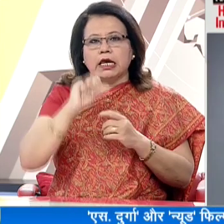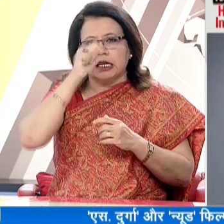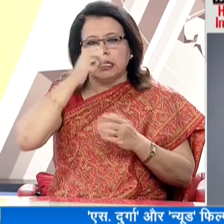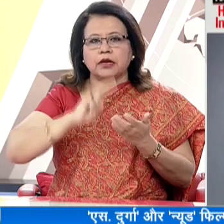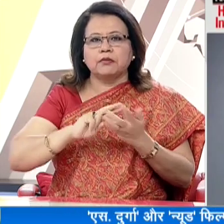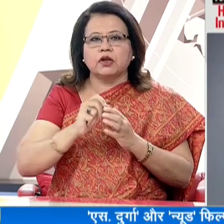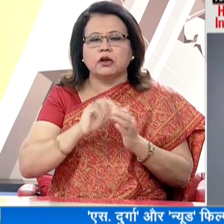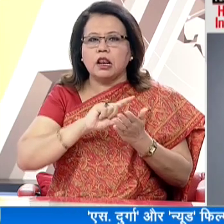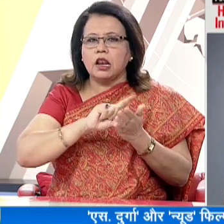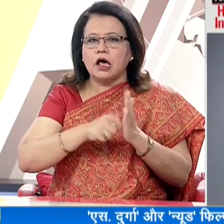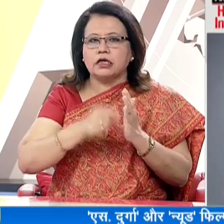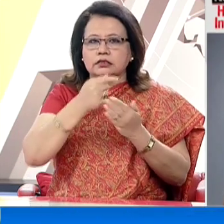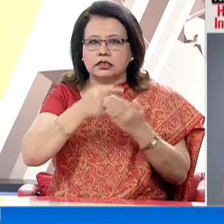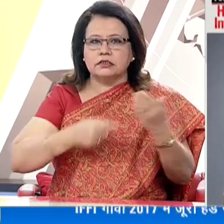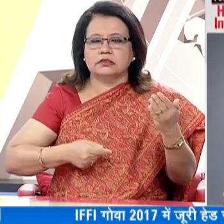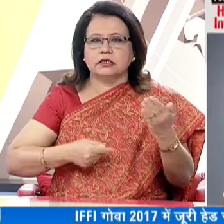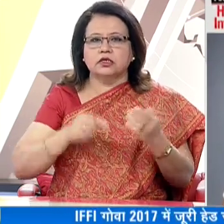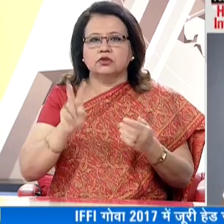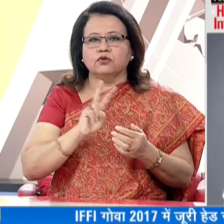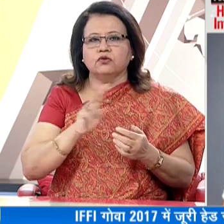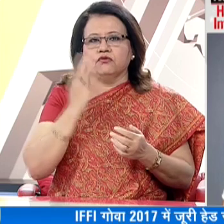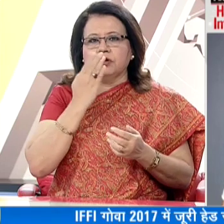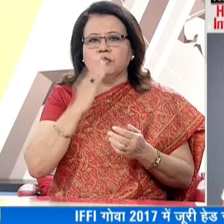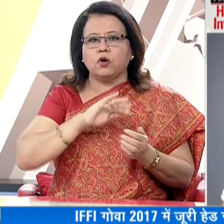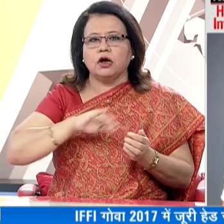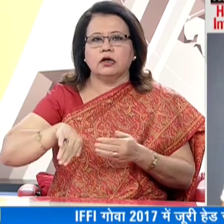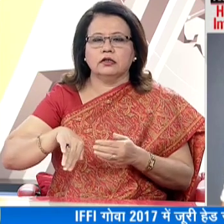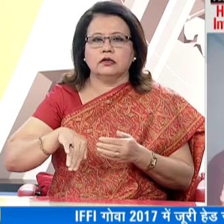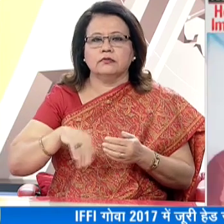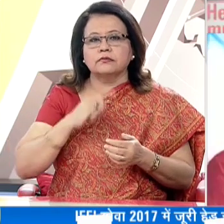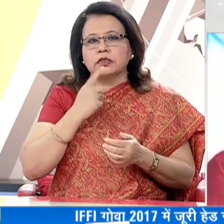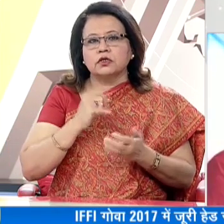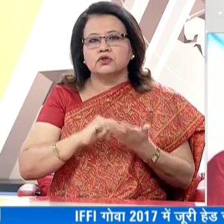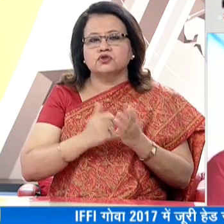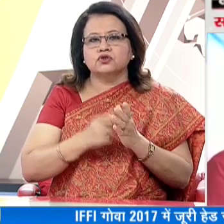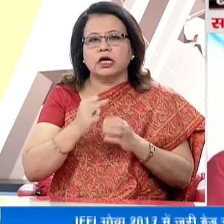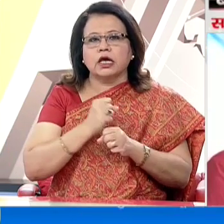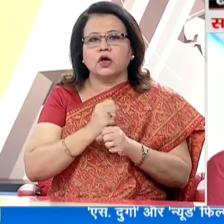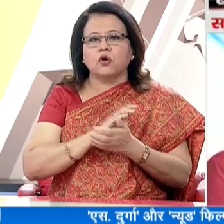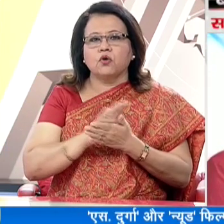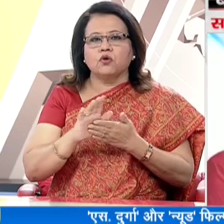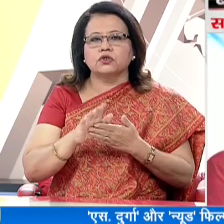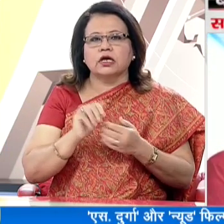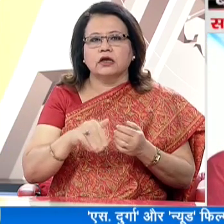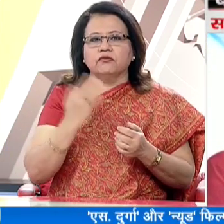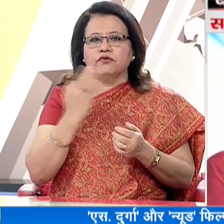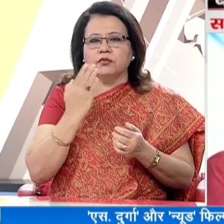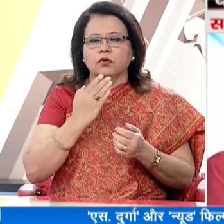अंतिम सूची से इन दोनों फिल्मों को हटा दिया। बताया जाता है कि सुजॉय घोष इन फिल्मों को हटाए जाने